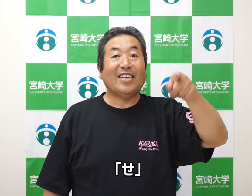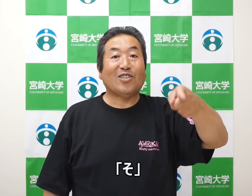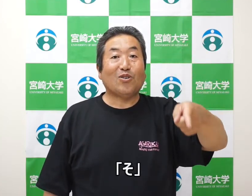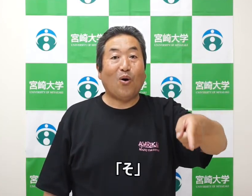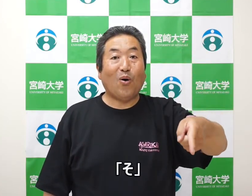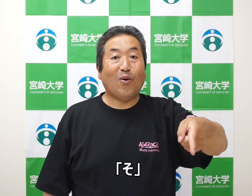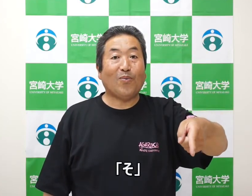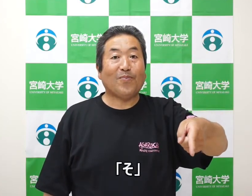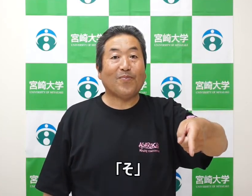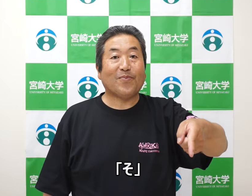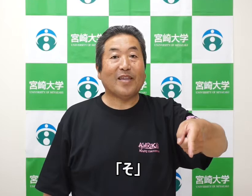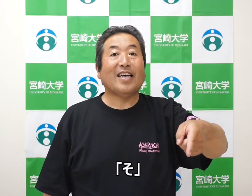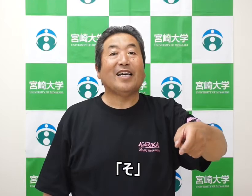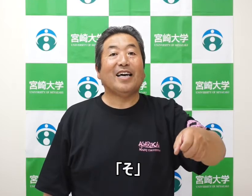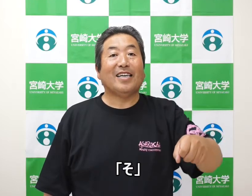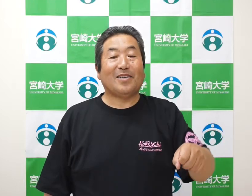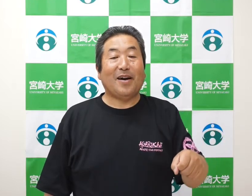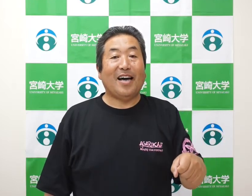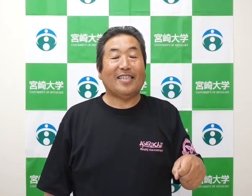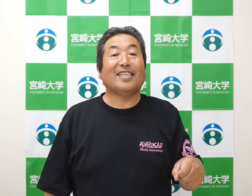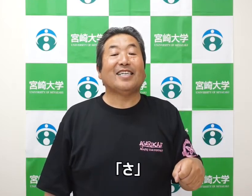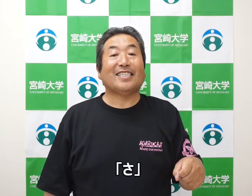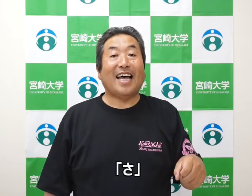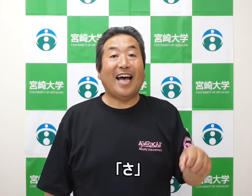そ。いきます。さ